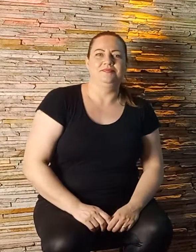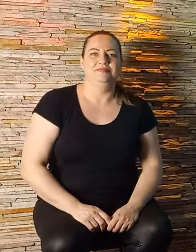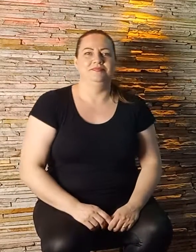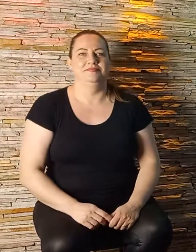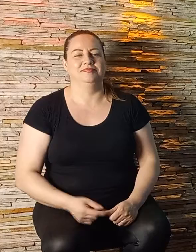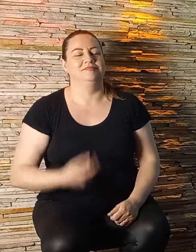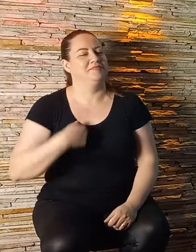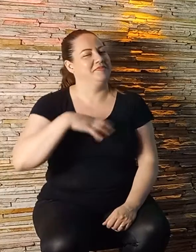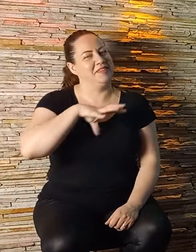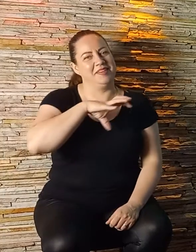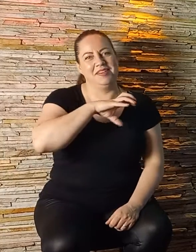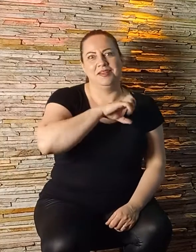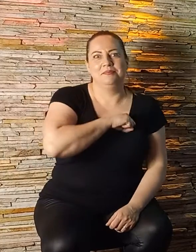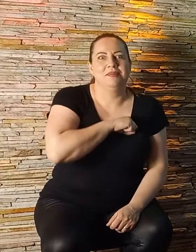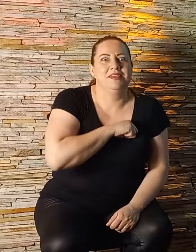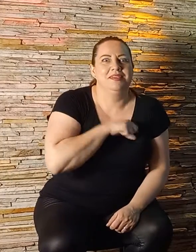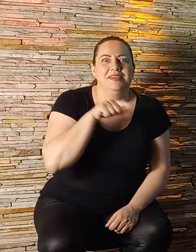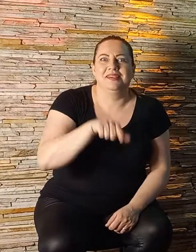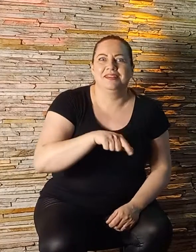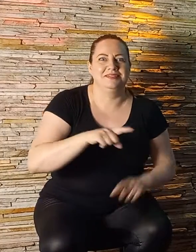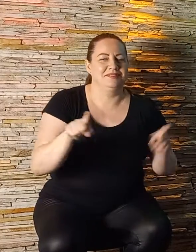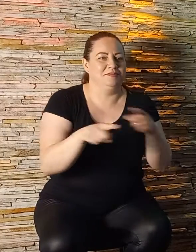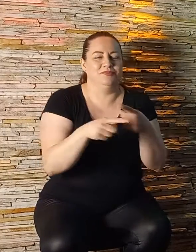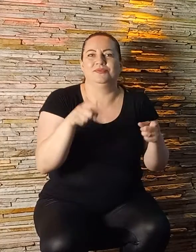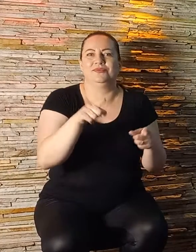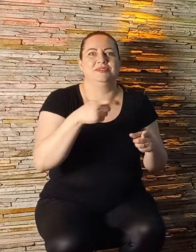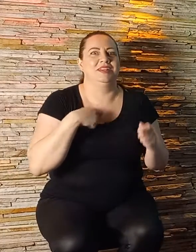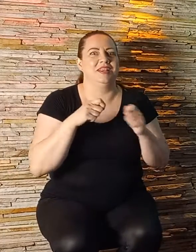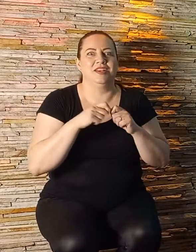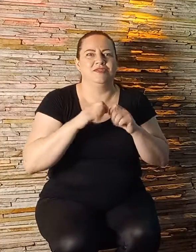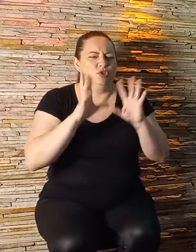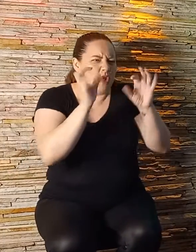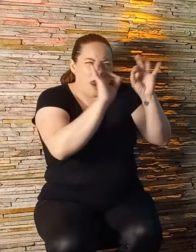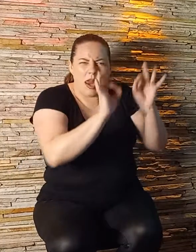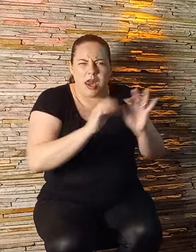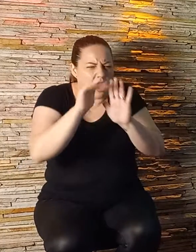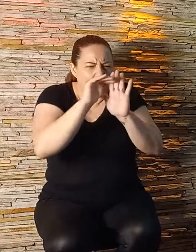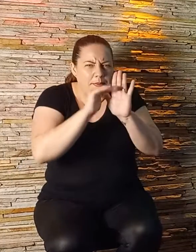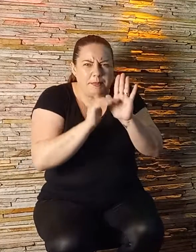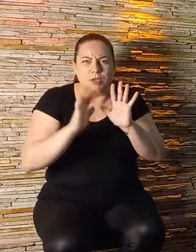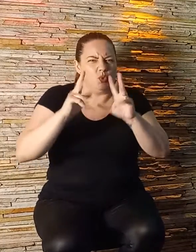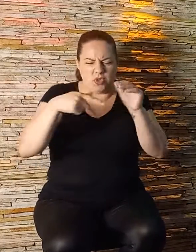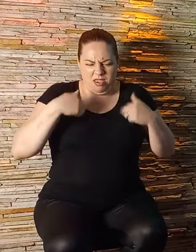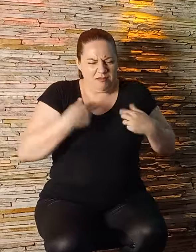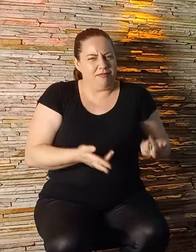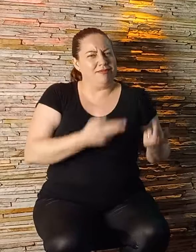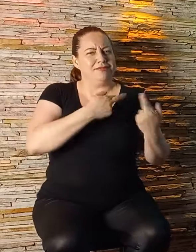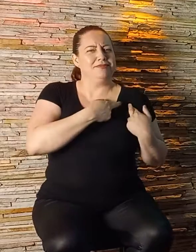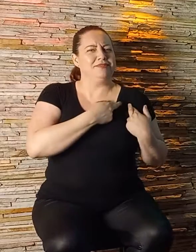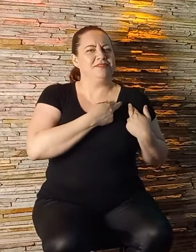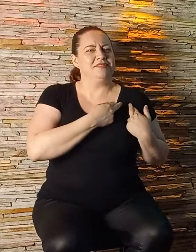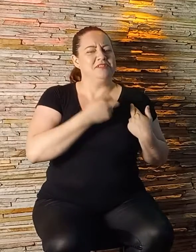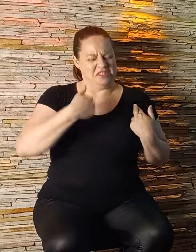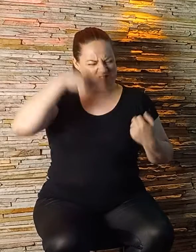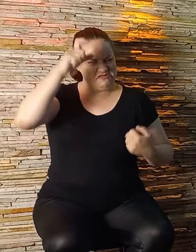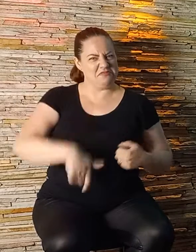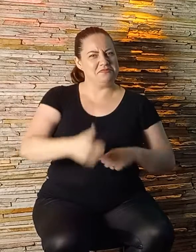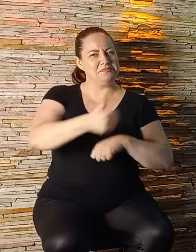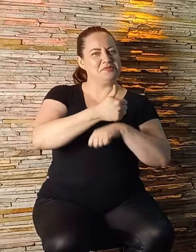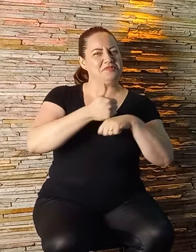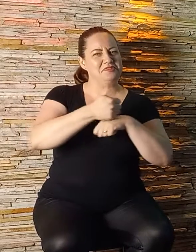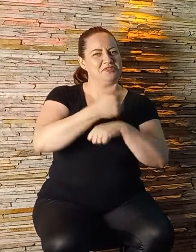Oi gente eu amei o Luzia se inscrever eu fiz a pode toda descrito roteiro tudo meu no tá tudo meu eu sou